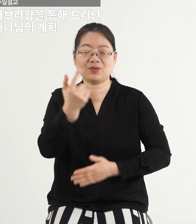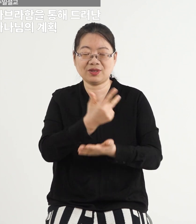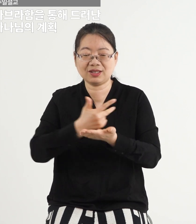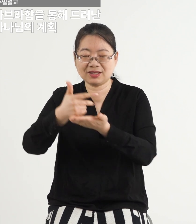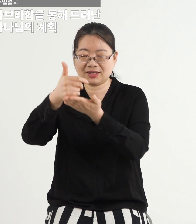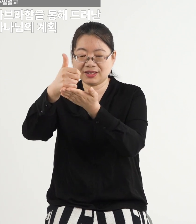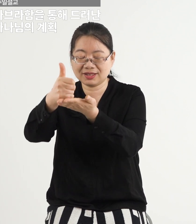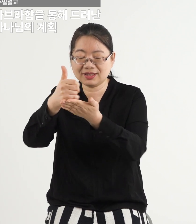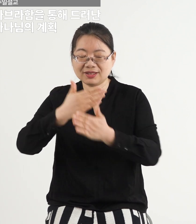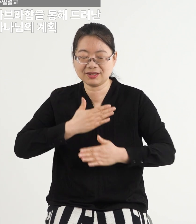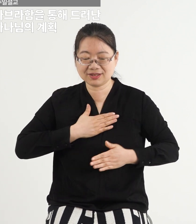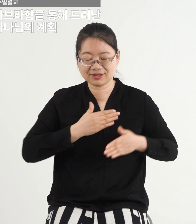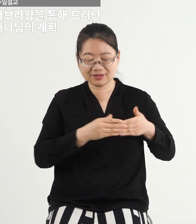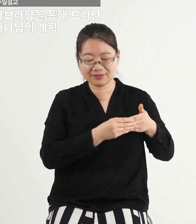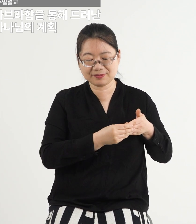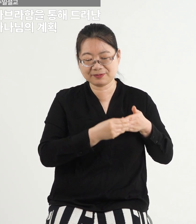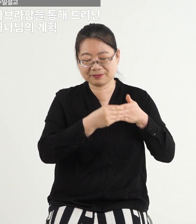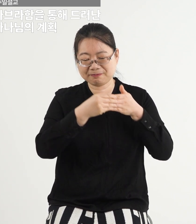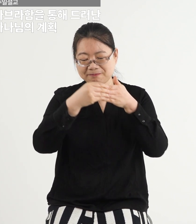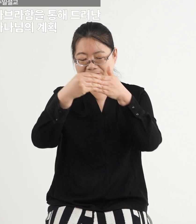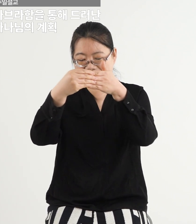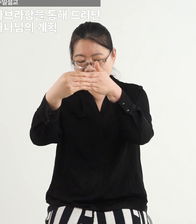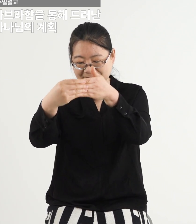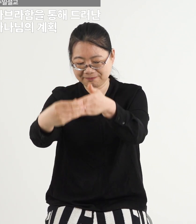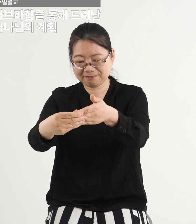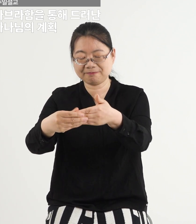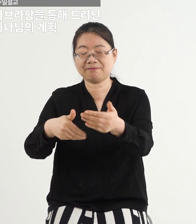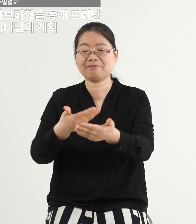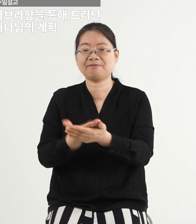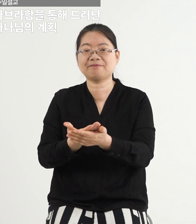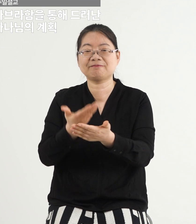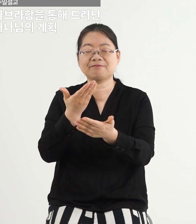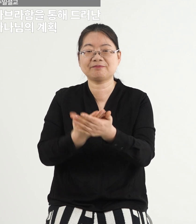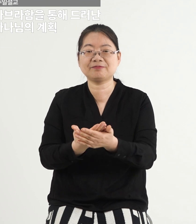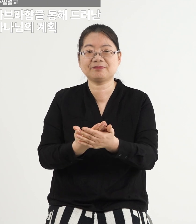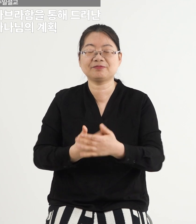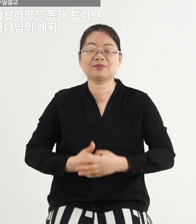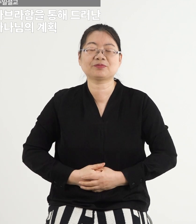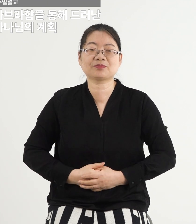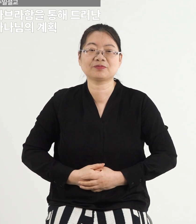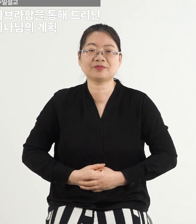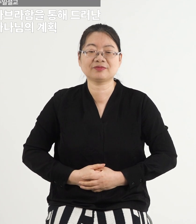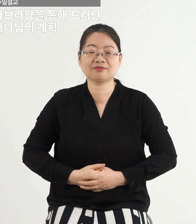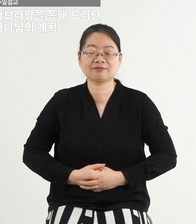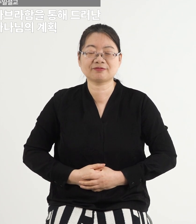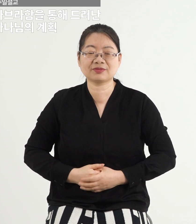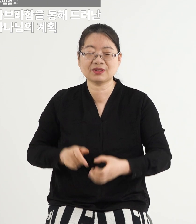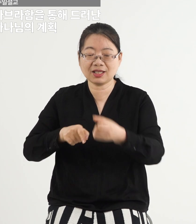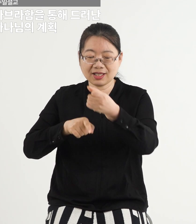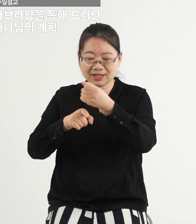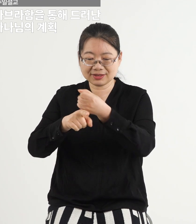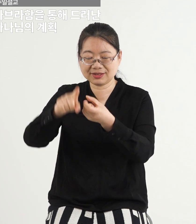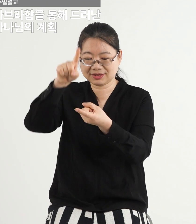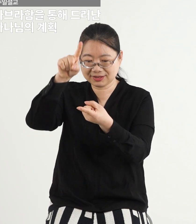주님 나를 이끄소서. 오른손을 높이 들고 뜻하신